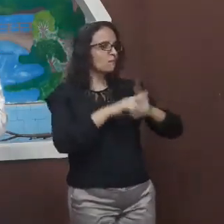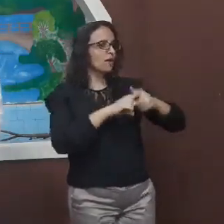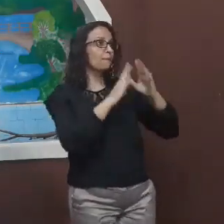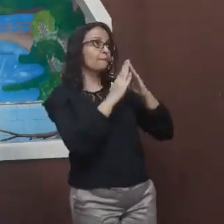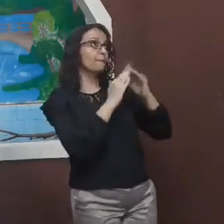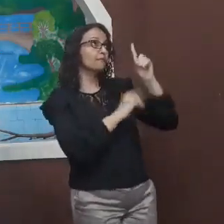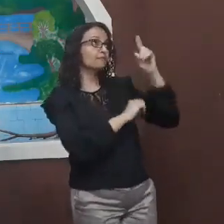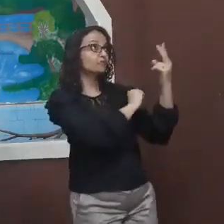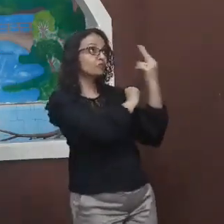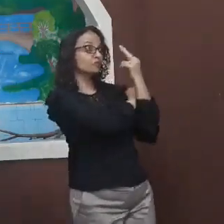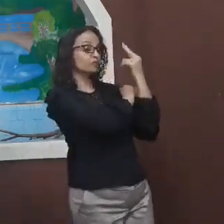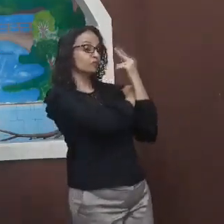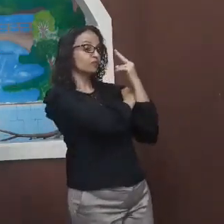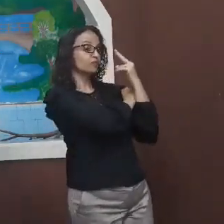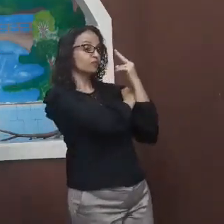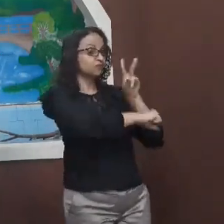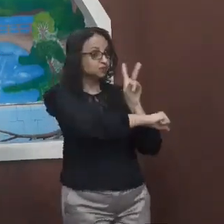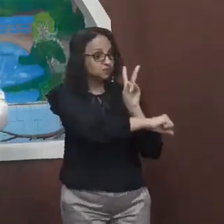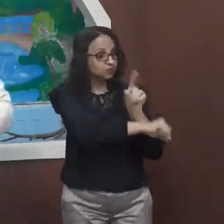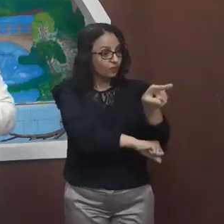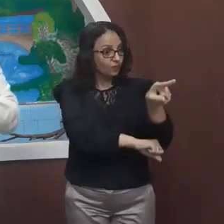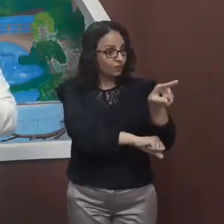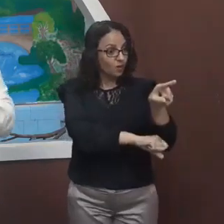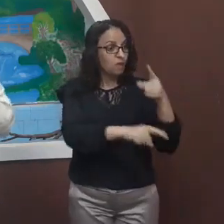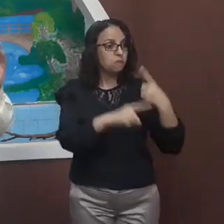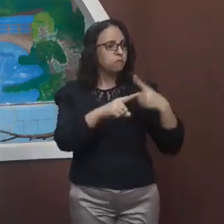protegido, para que quando Satanás vir